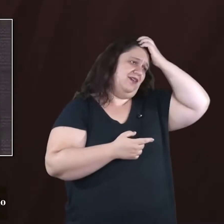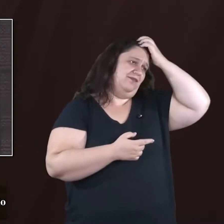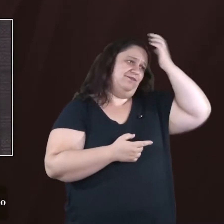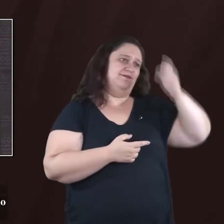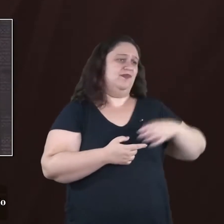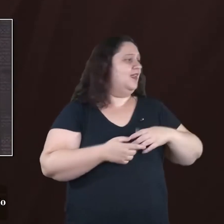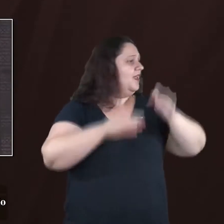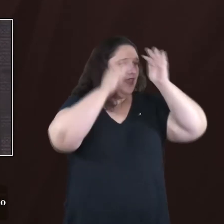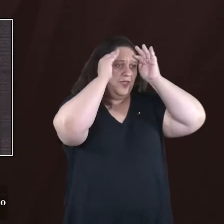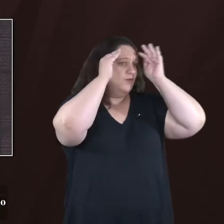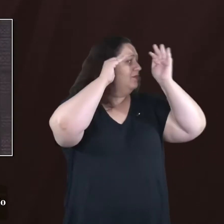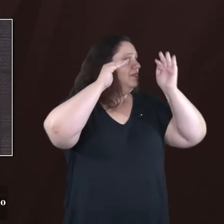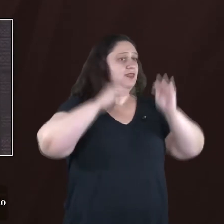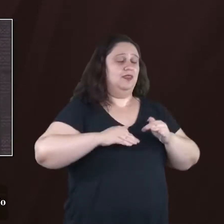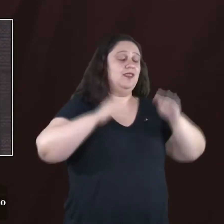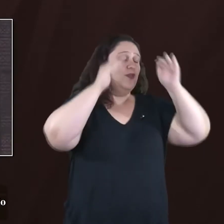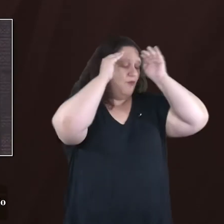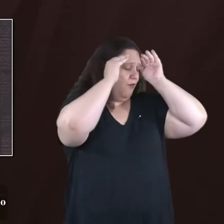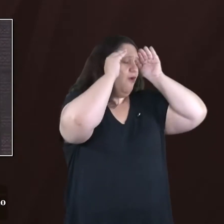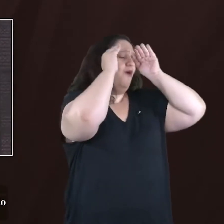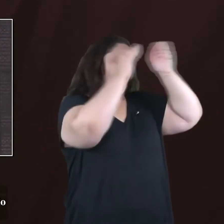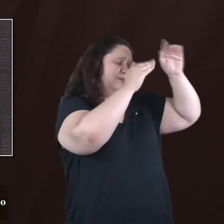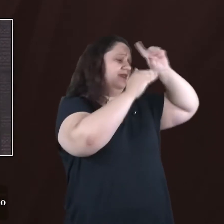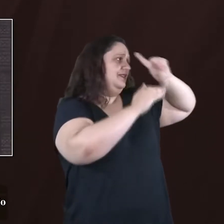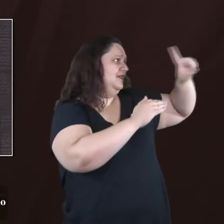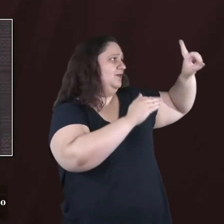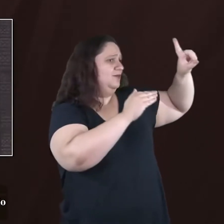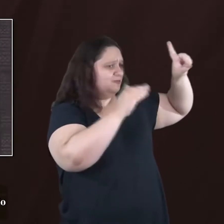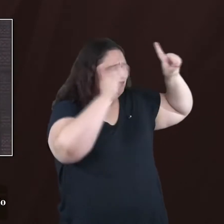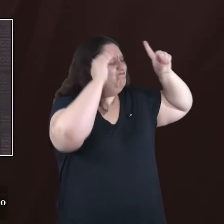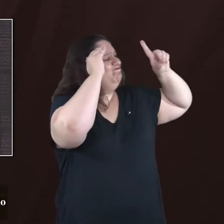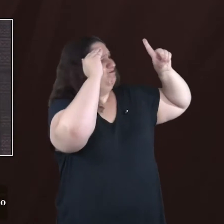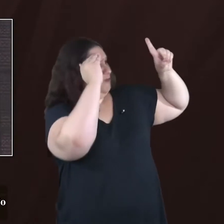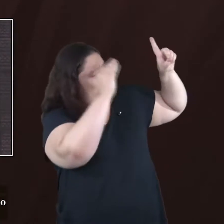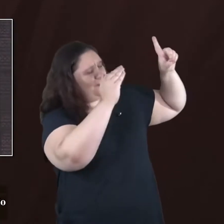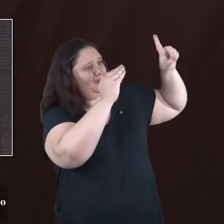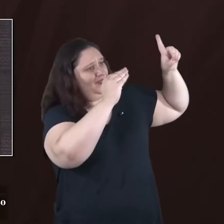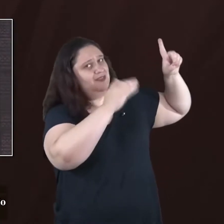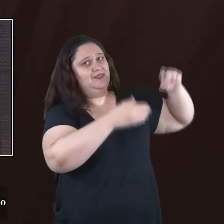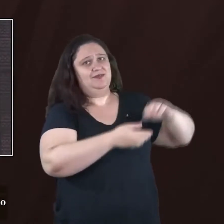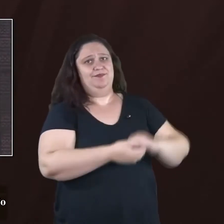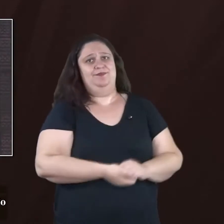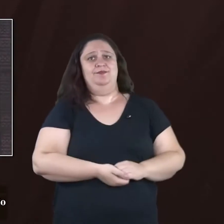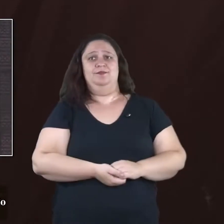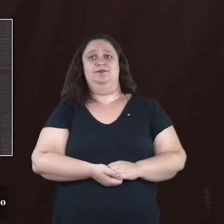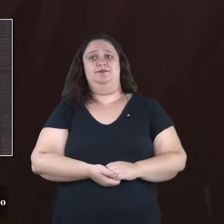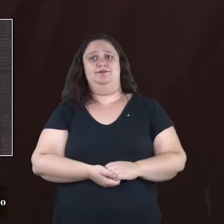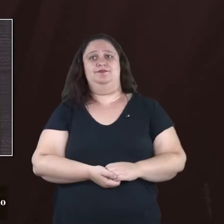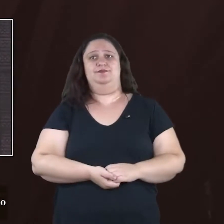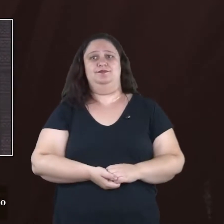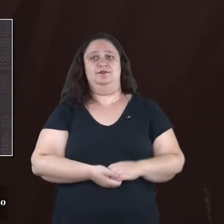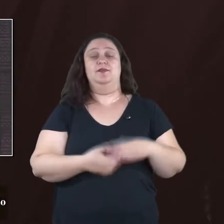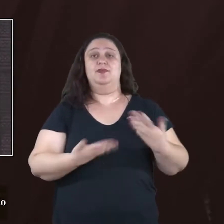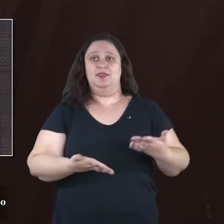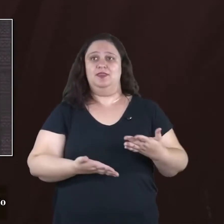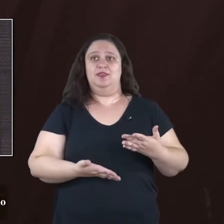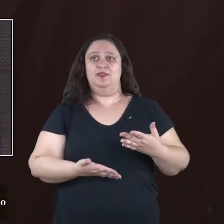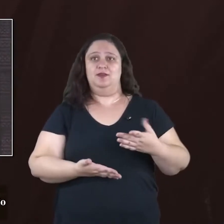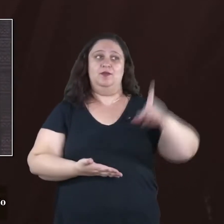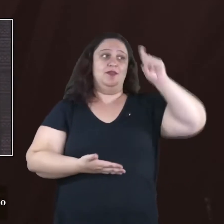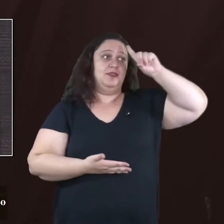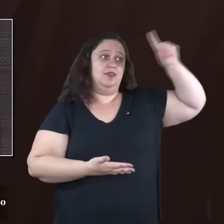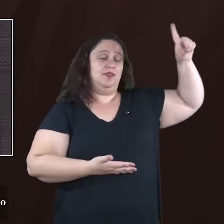fui desobediente à visão celestial. Ele recebeu o